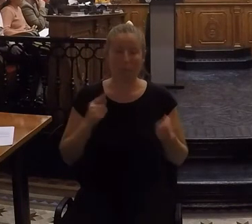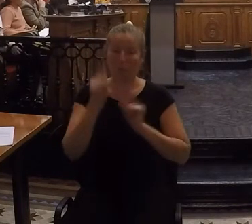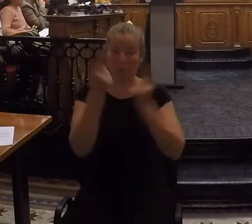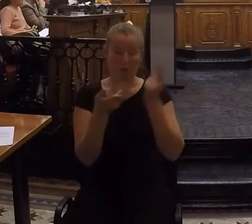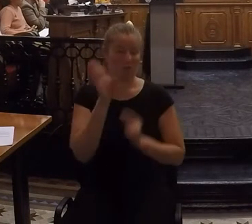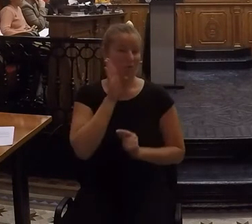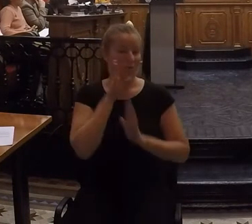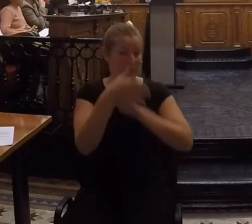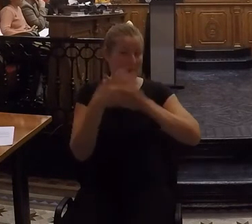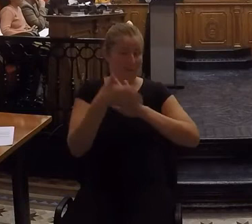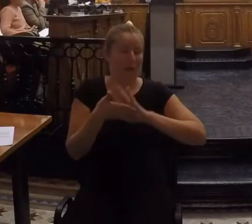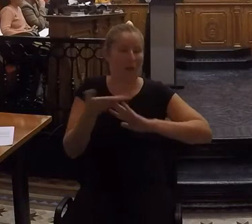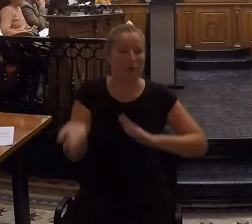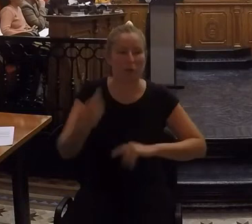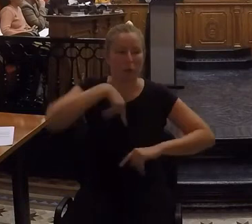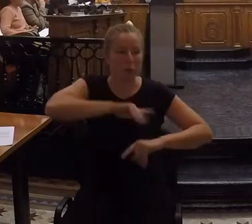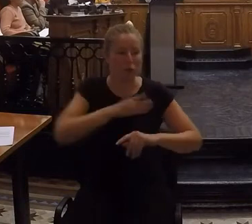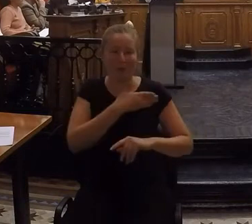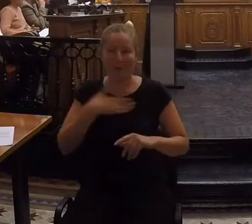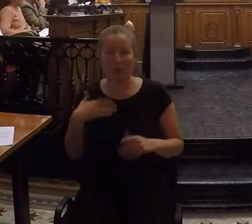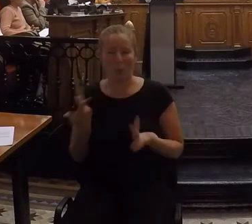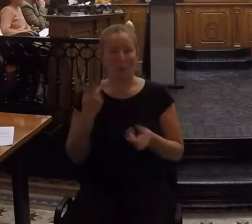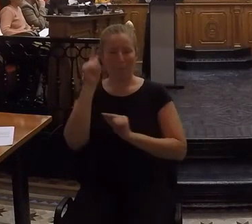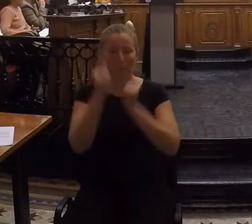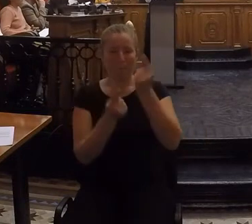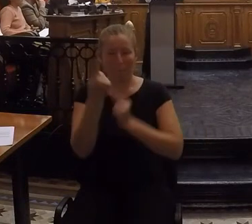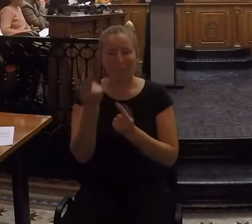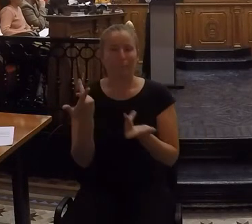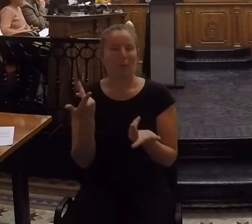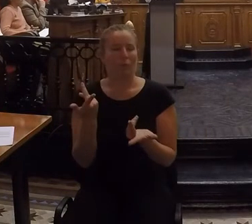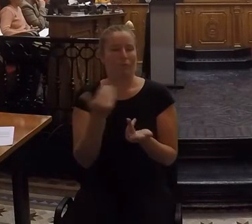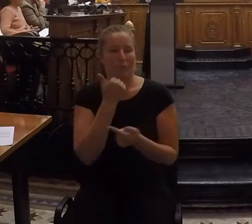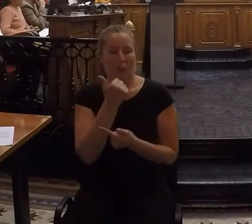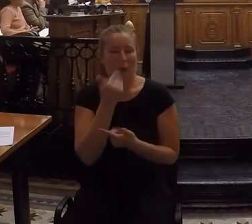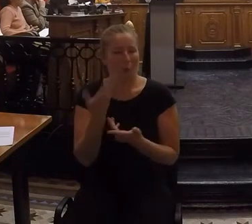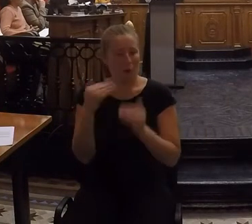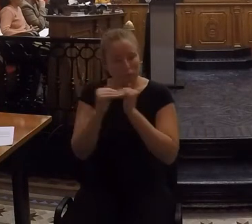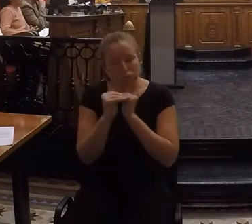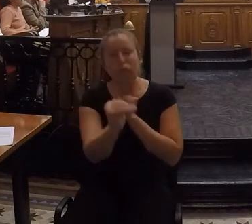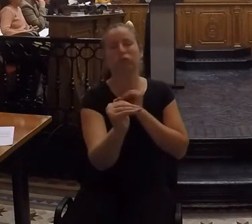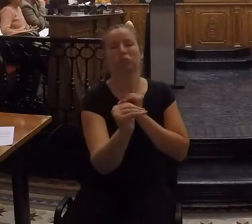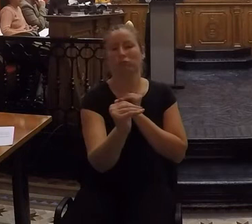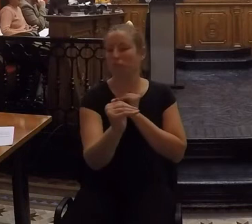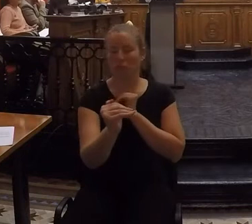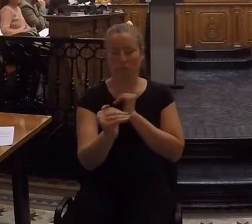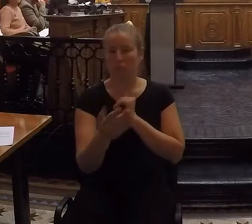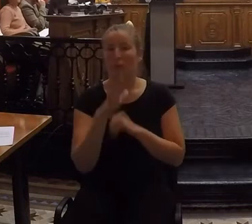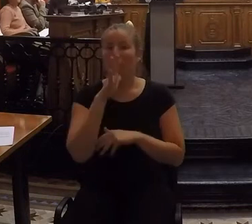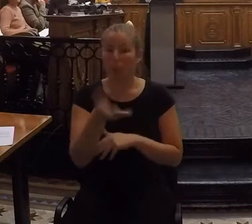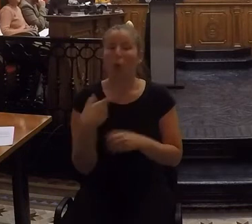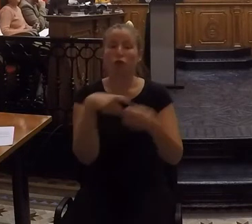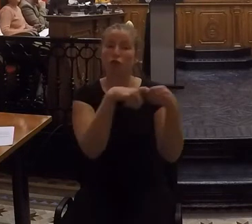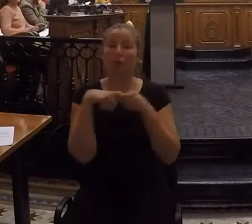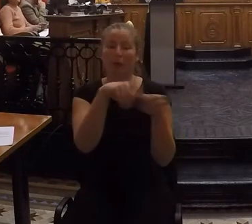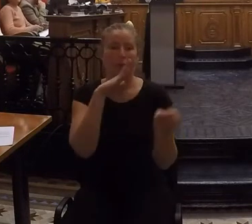solidario, inversor y equilibrado. Y así lo mantenemos. Solidario porque tiene un marcado carácter social, con un